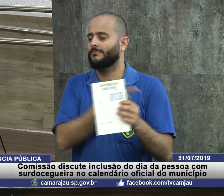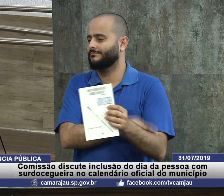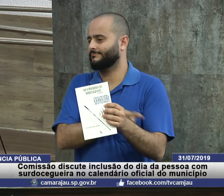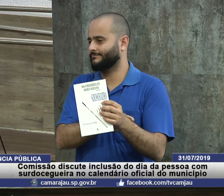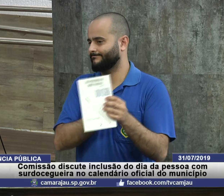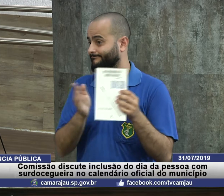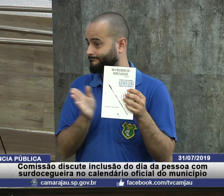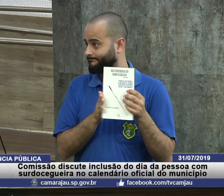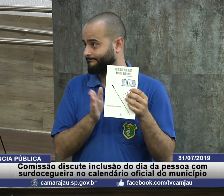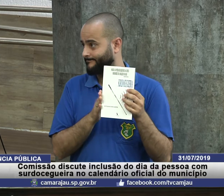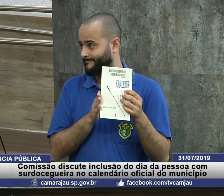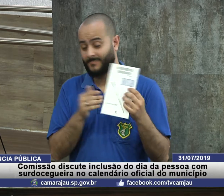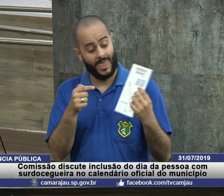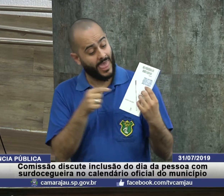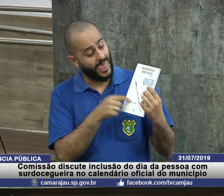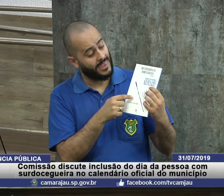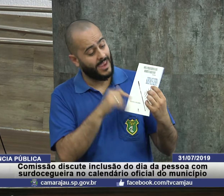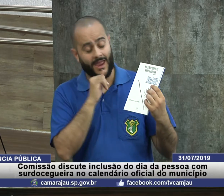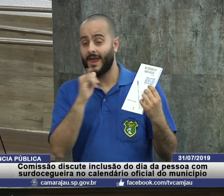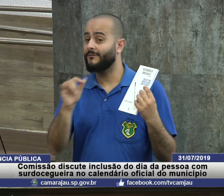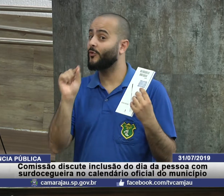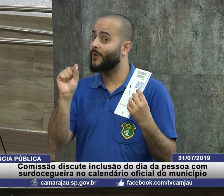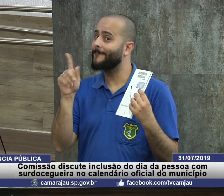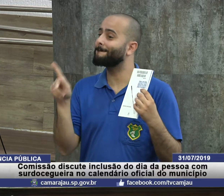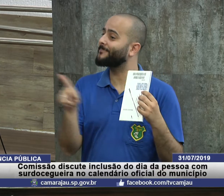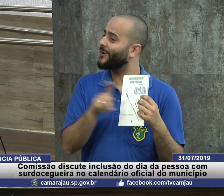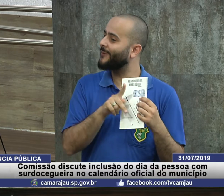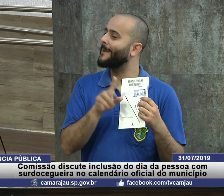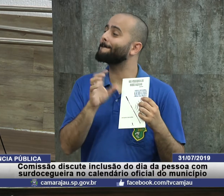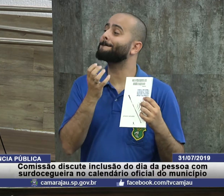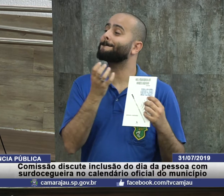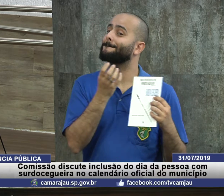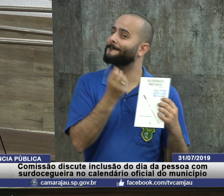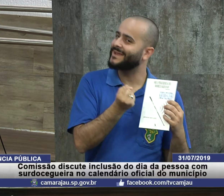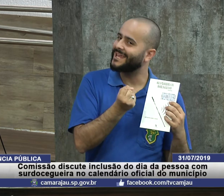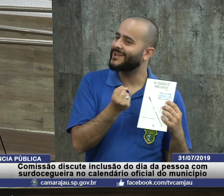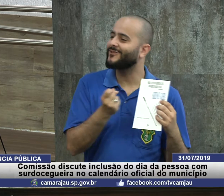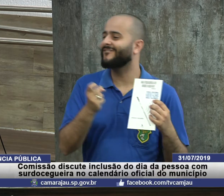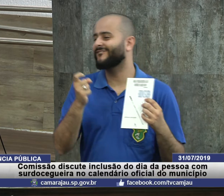E esse aqui é um compilado de artigos sobre a surdo-cegueira também,